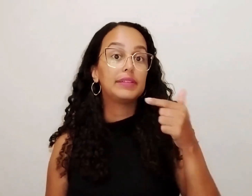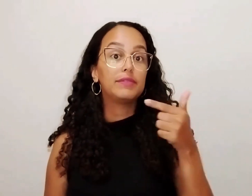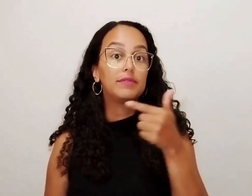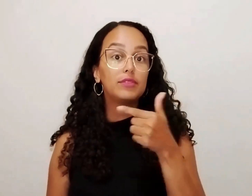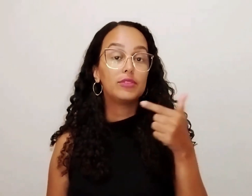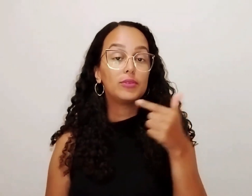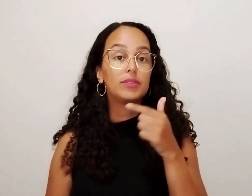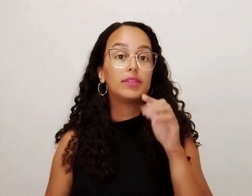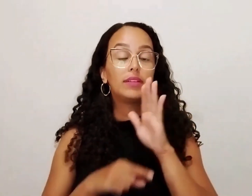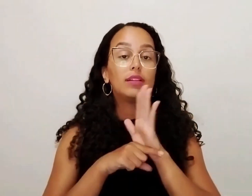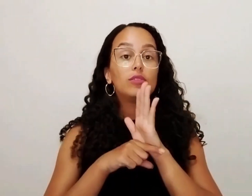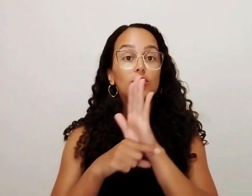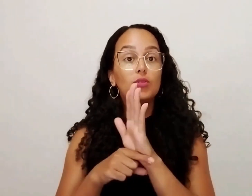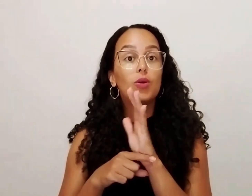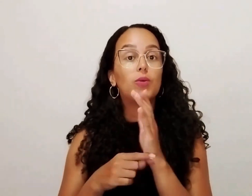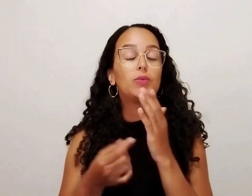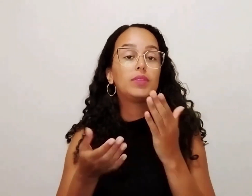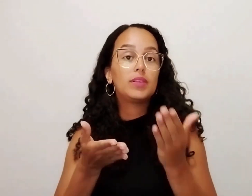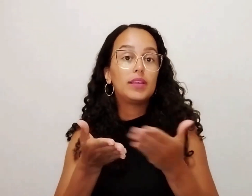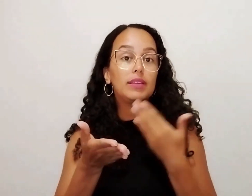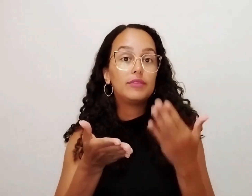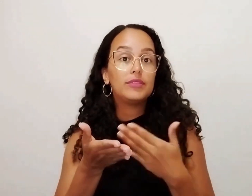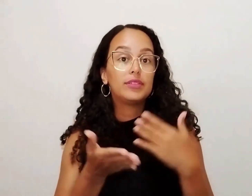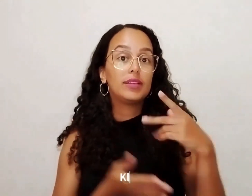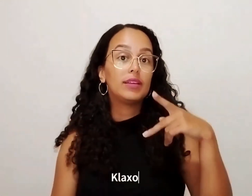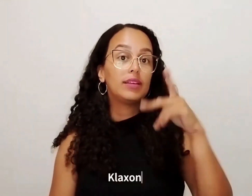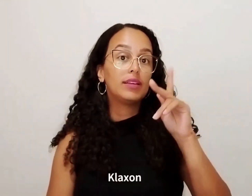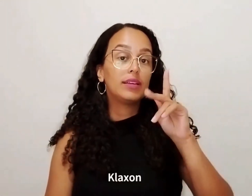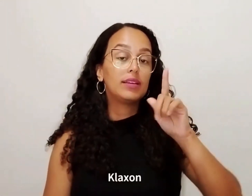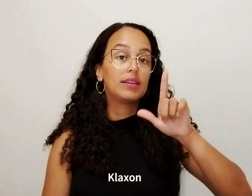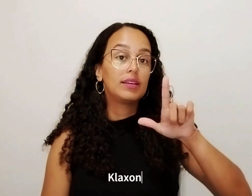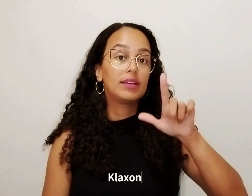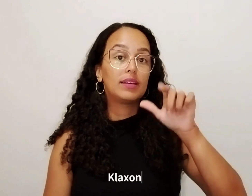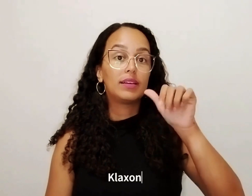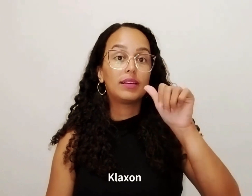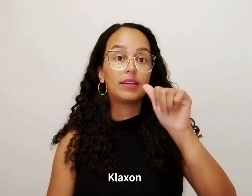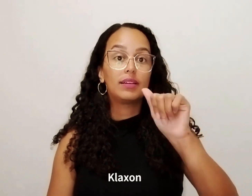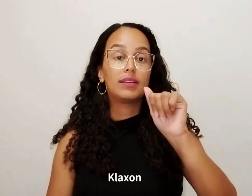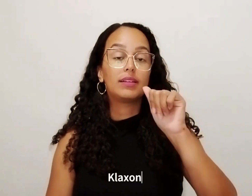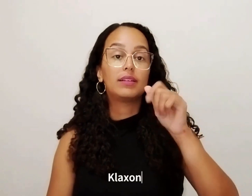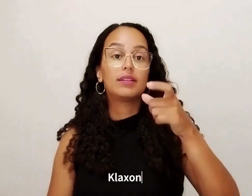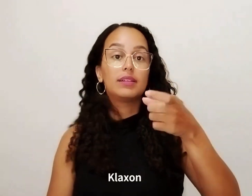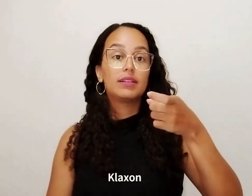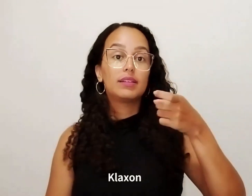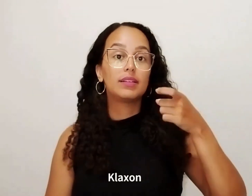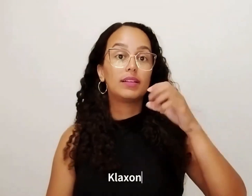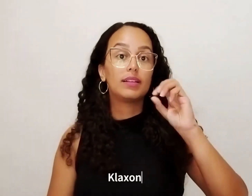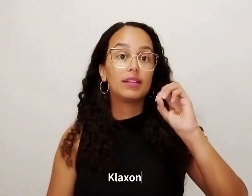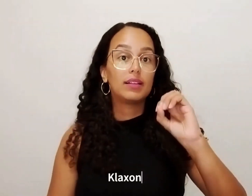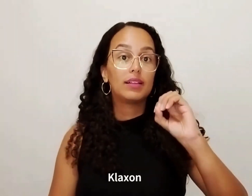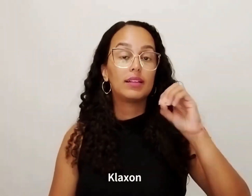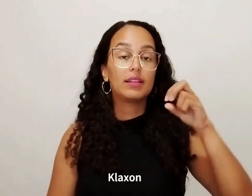Participou da Semana de Arte Moderna e lançou um dos seus principais livros,